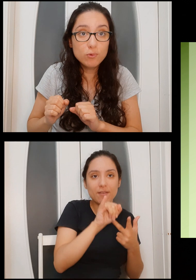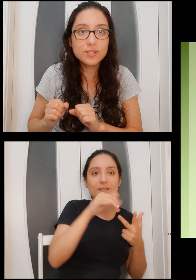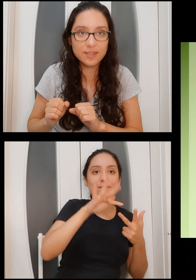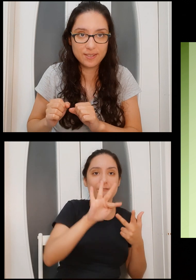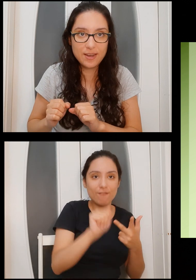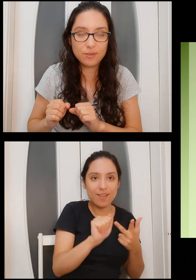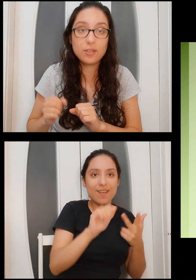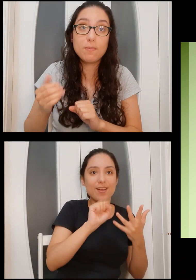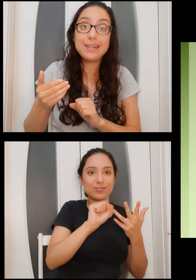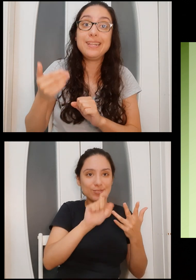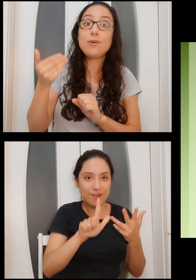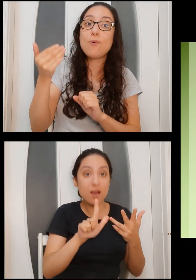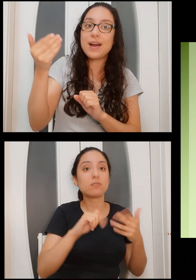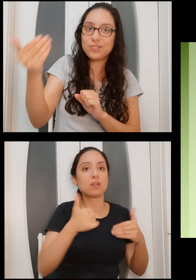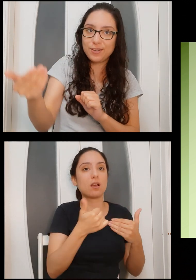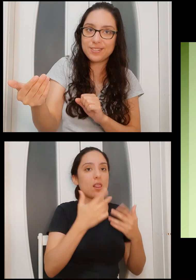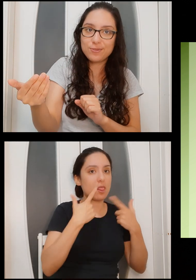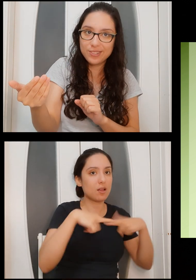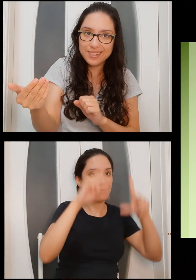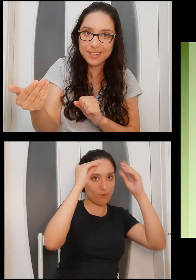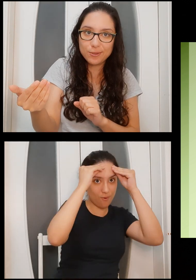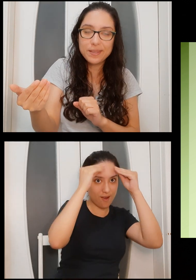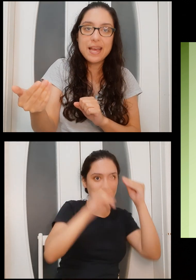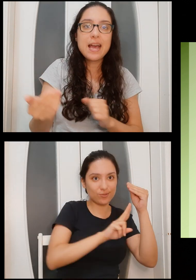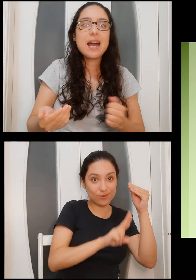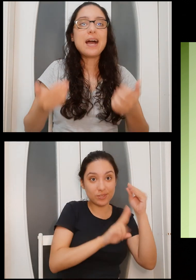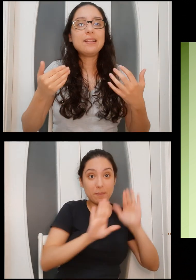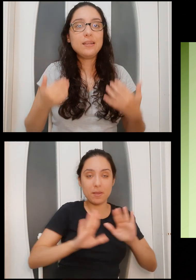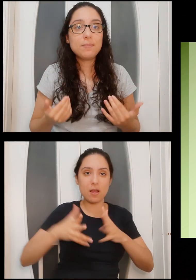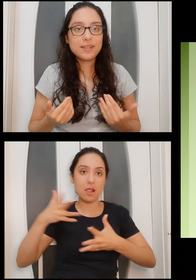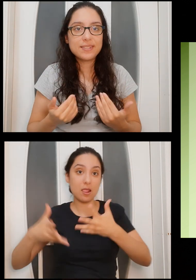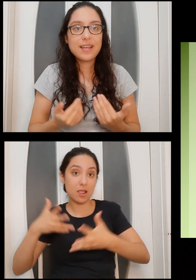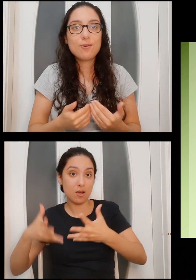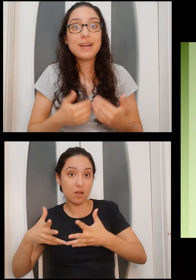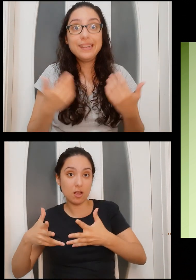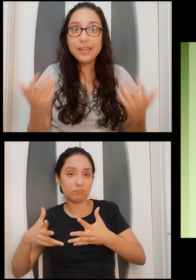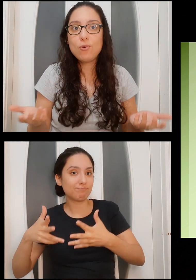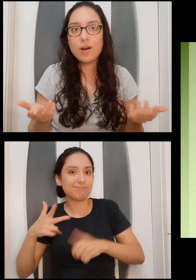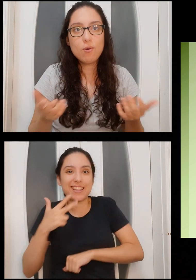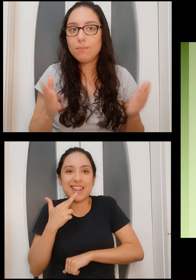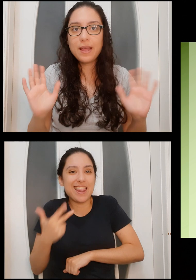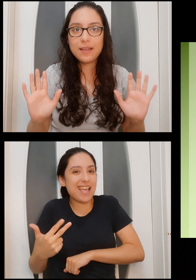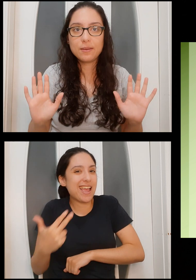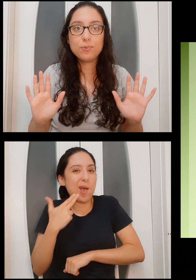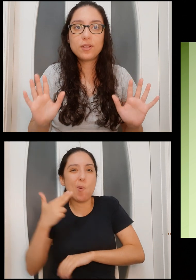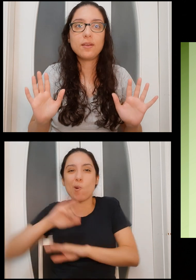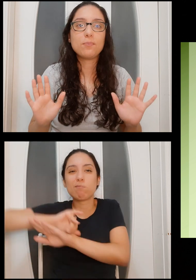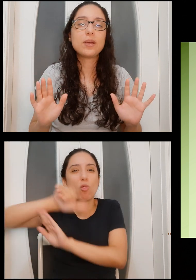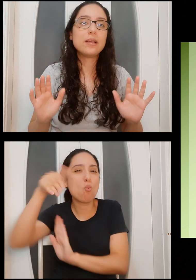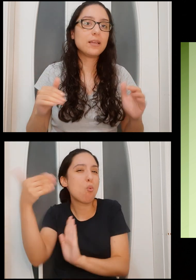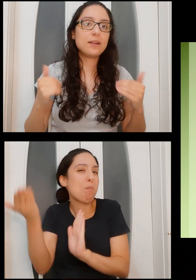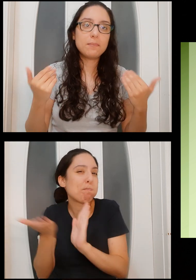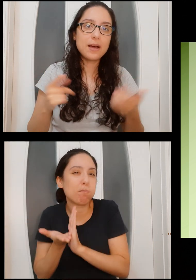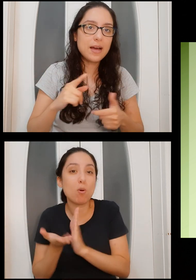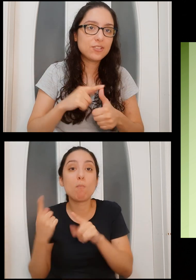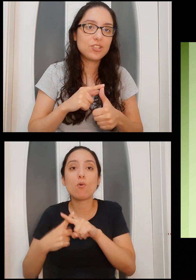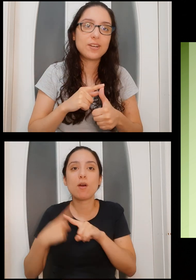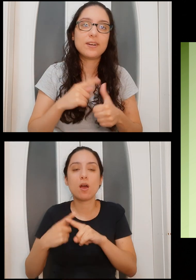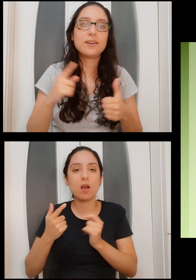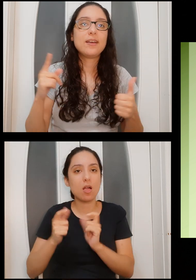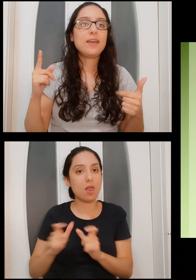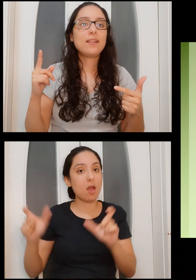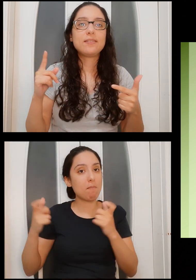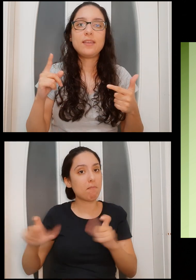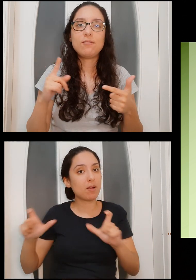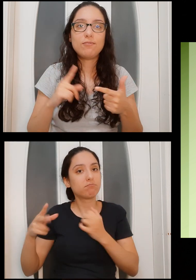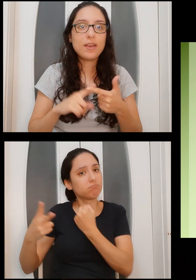aprender a música, certo? Então é uma linguagem que você está utilizando. A Libras, ela é uma língua completa. Por quê? Porque ela tem